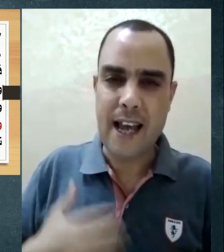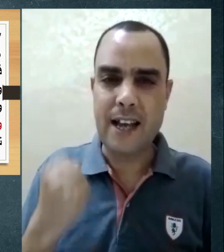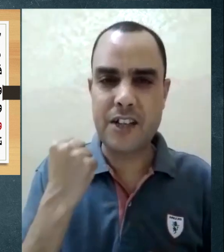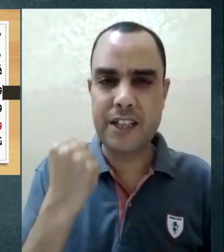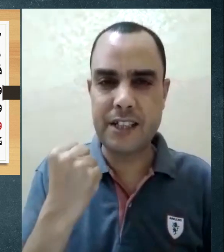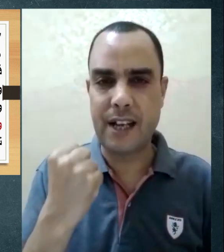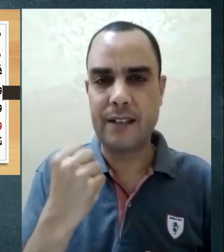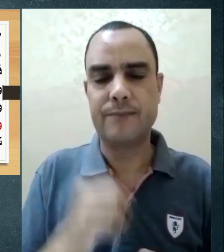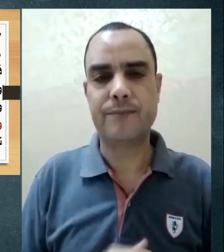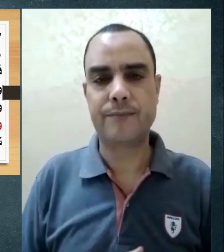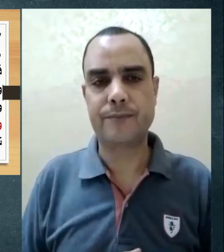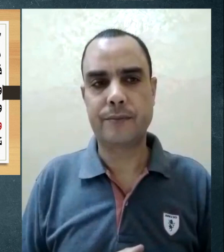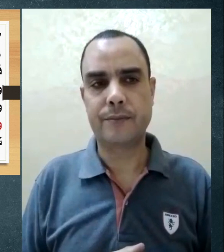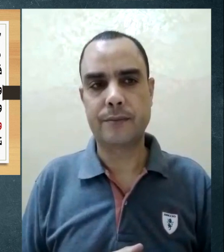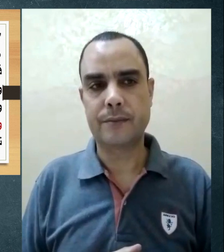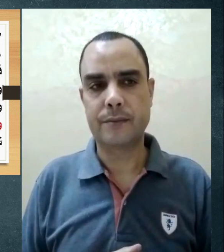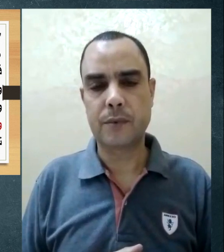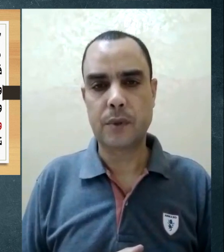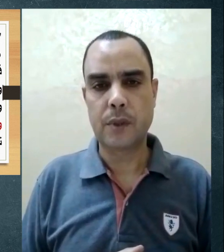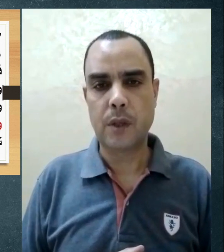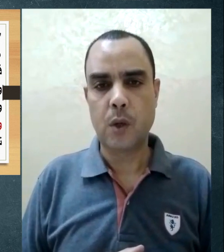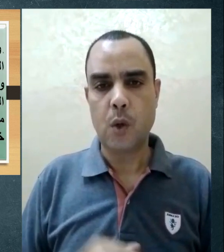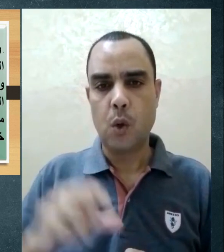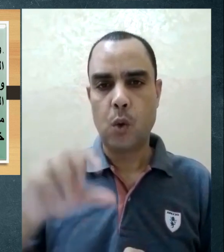والحساسية الشديدة،